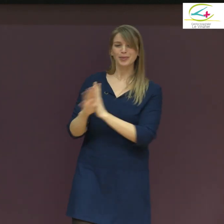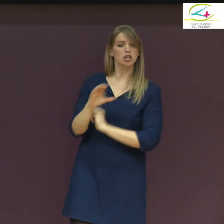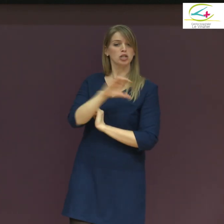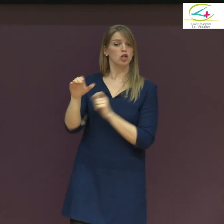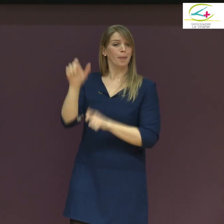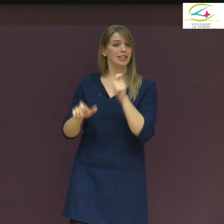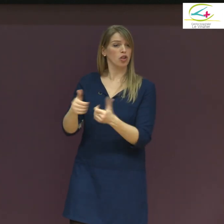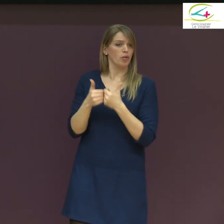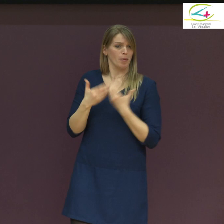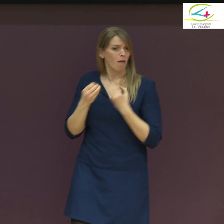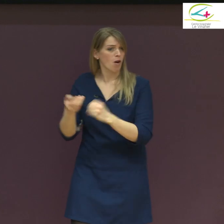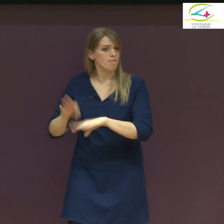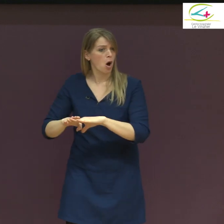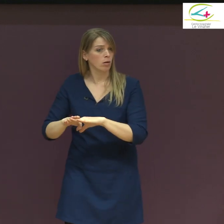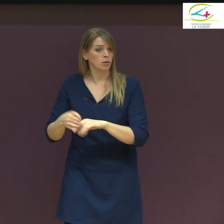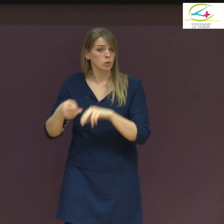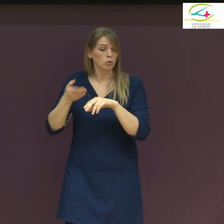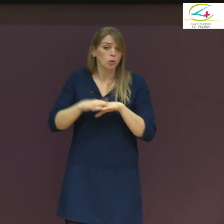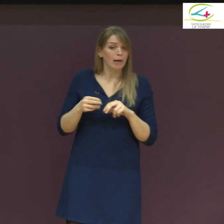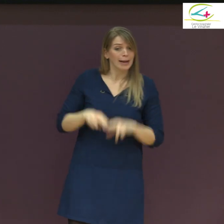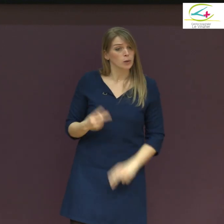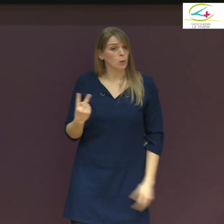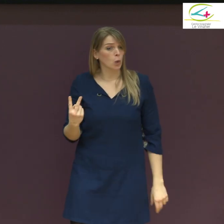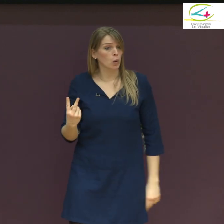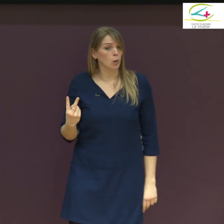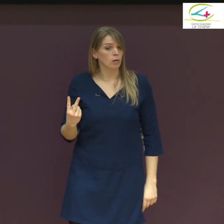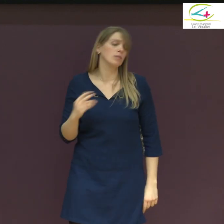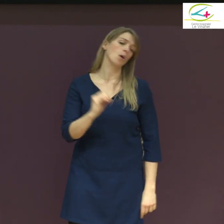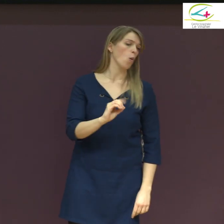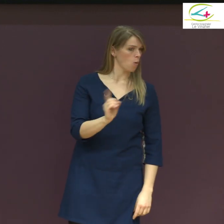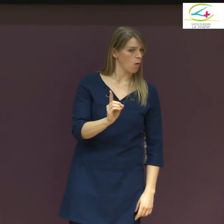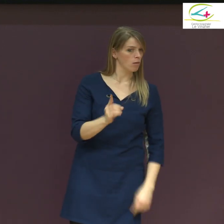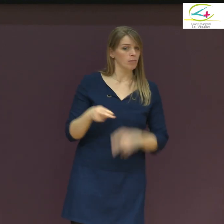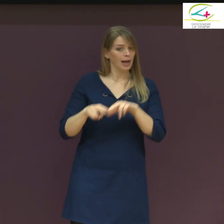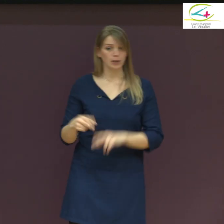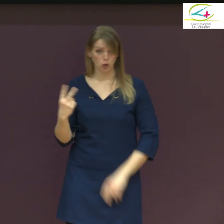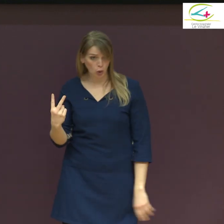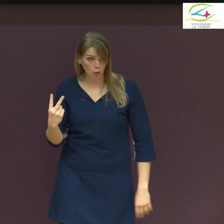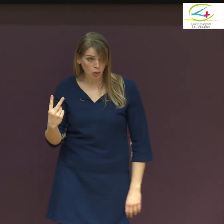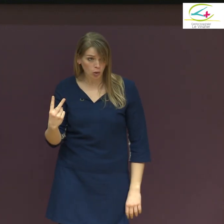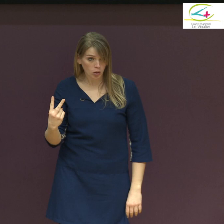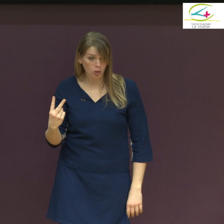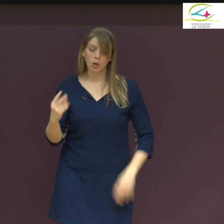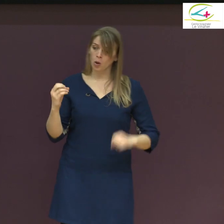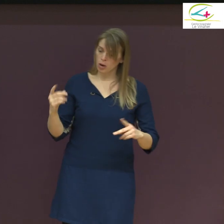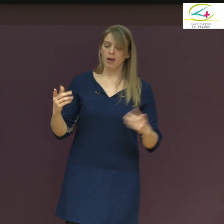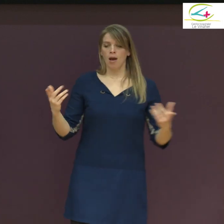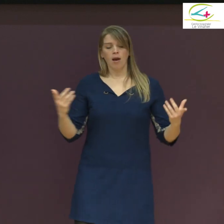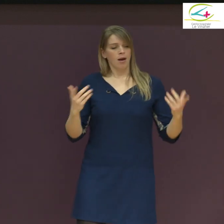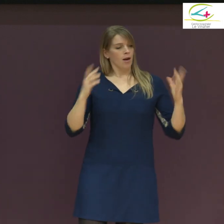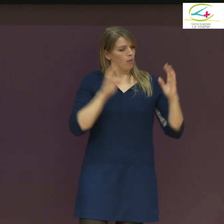en restait 2. J'ai pas dit 0, hein. Et là, on s'asseyait à table et on discutait et on était dans autre